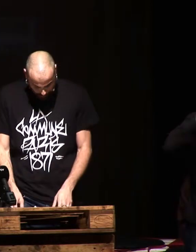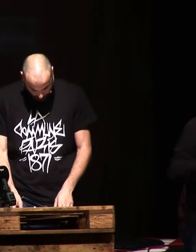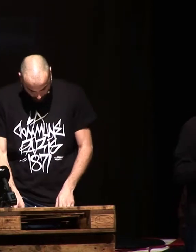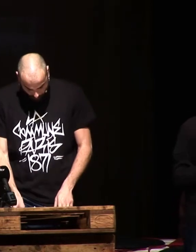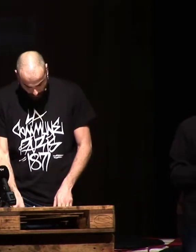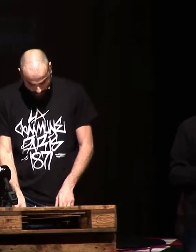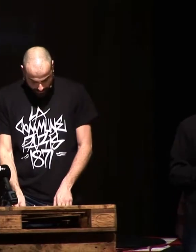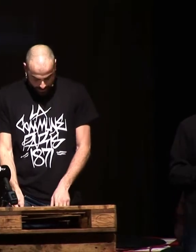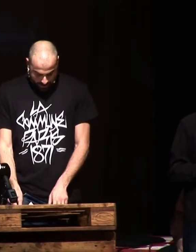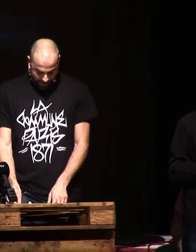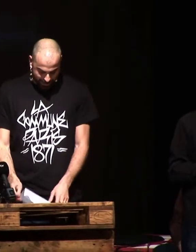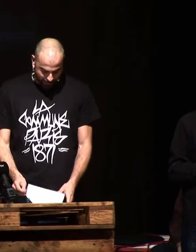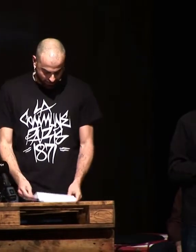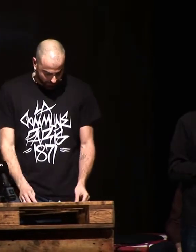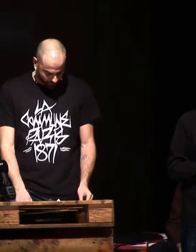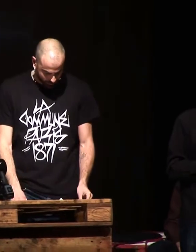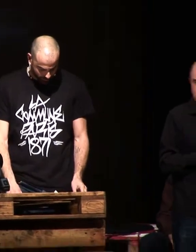alertar.